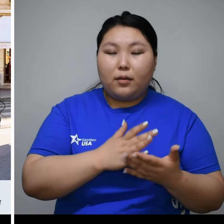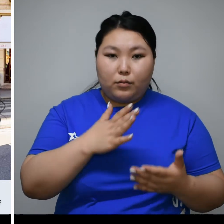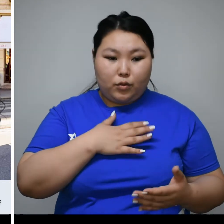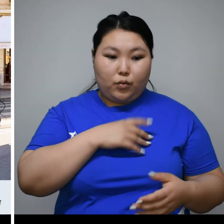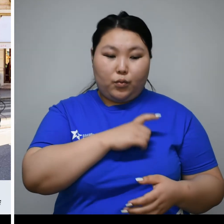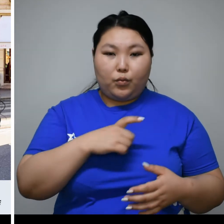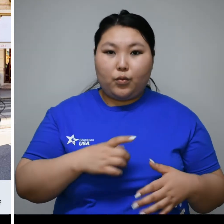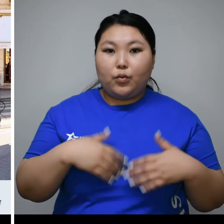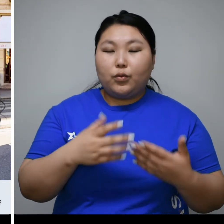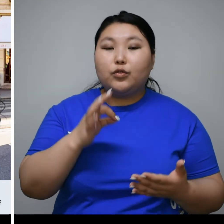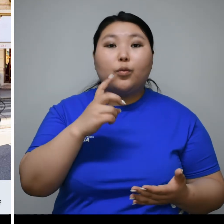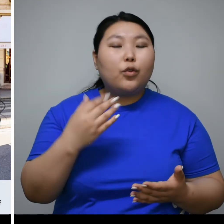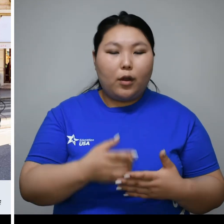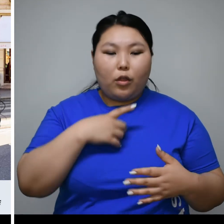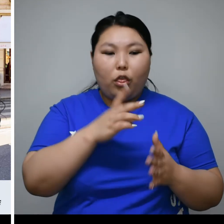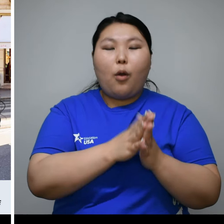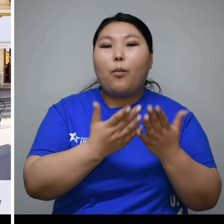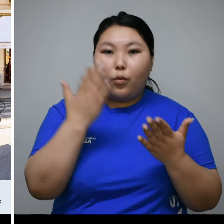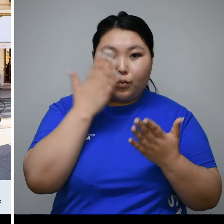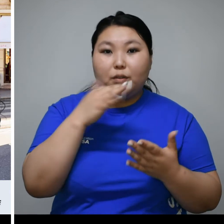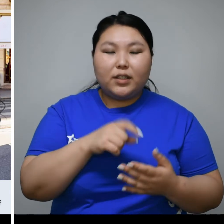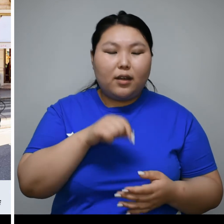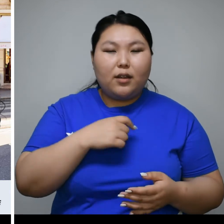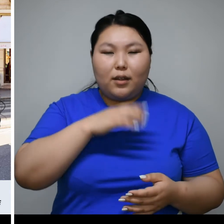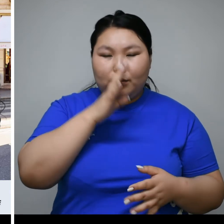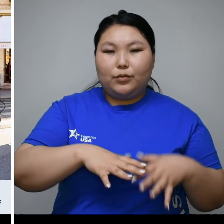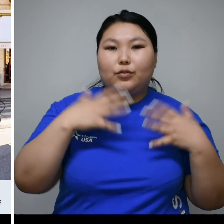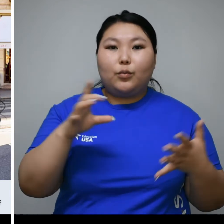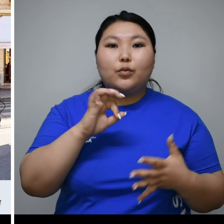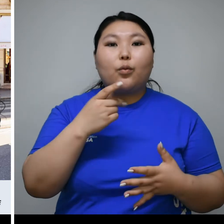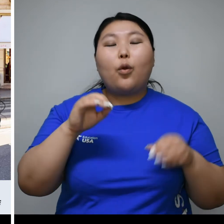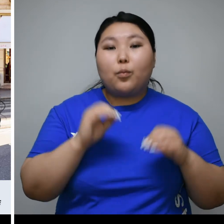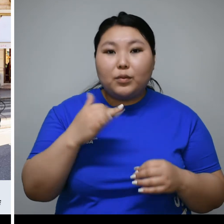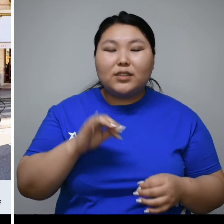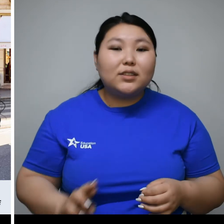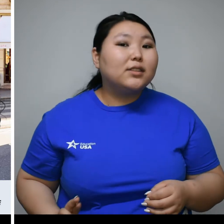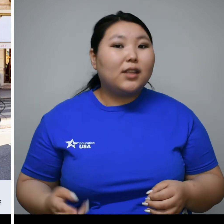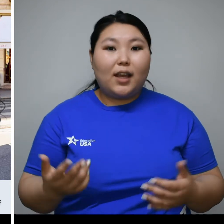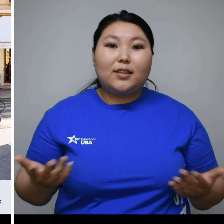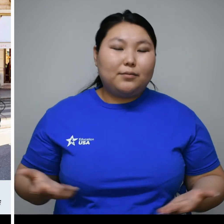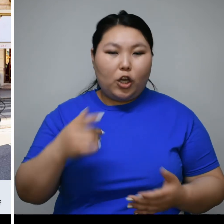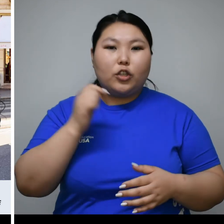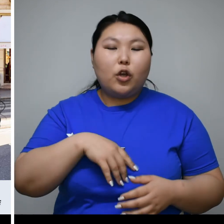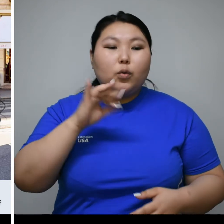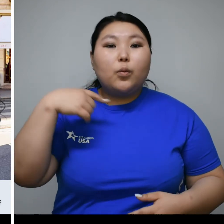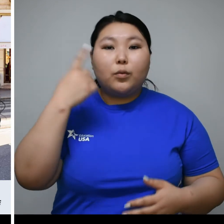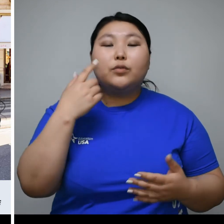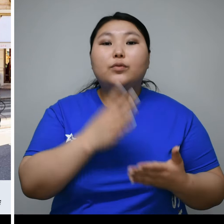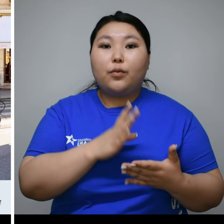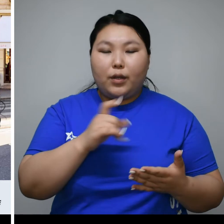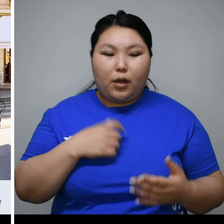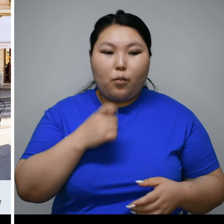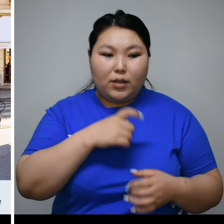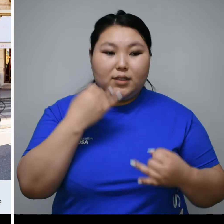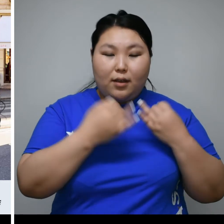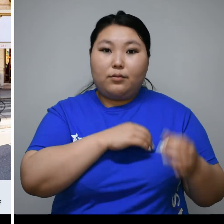Тэгээ миний хувьд өгөх зөвлөгөө болохоро нэг номноос уншижсэн. Энэ бол амар надад том зөвлөгөө болж байсан. Яагаад вэ гэхээр одоо юу гэж боддог вэ гэхээр